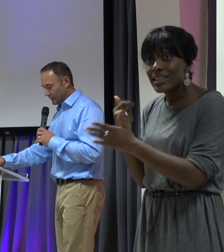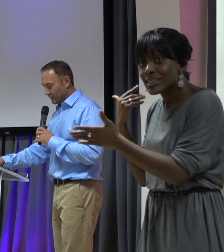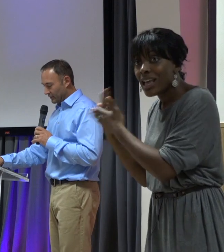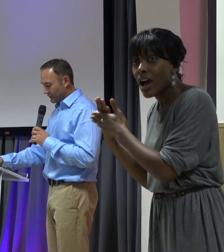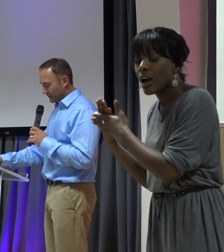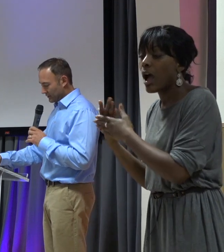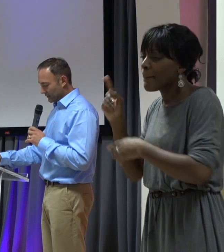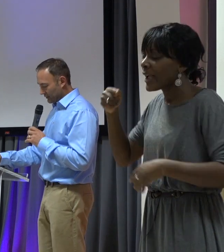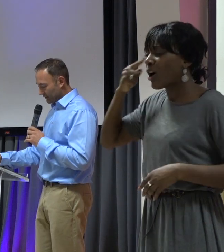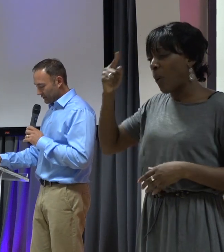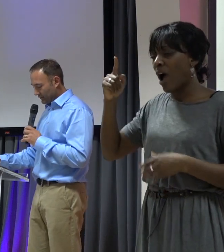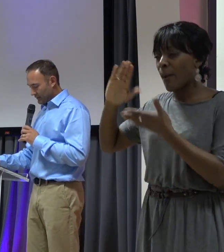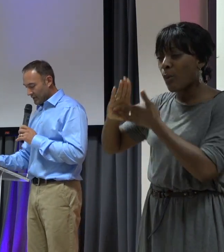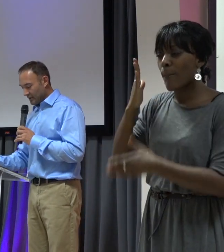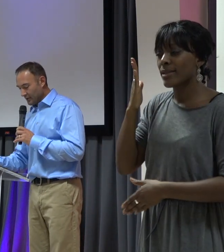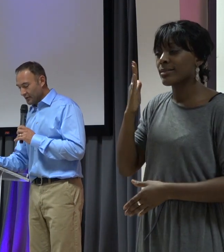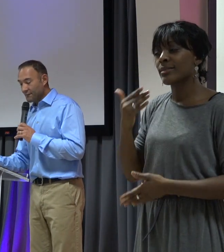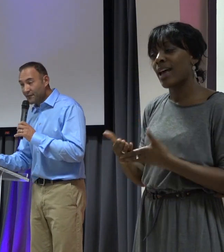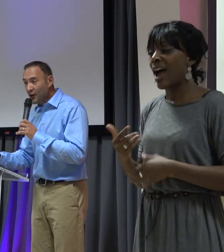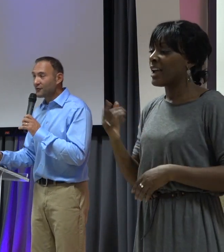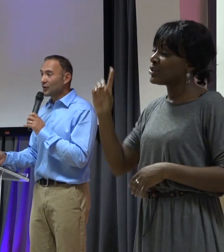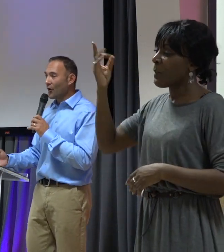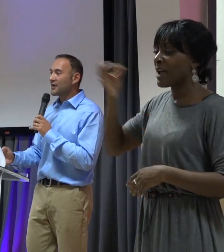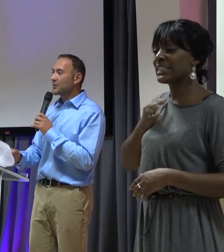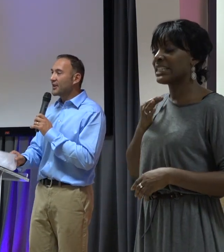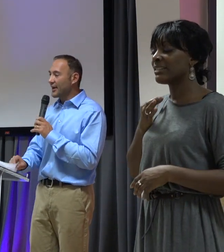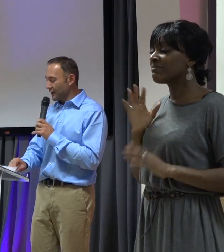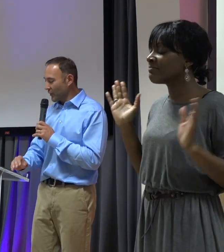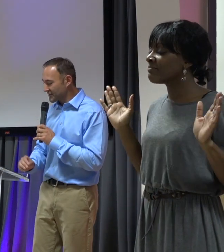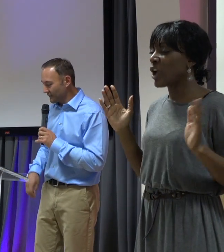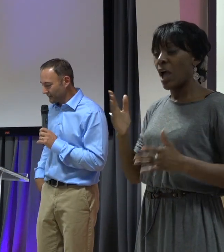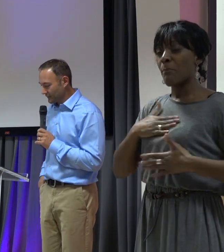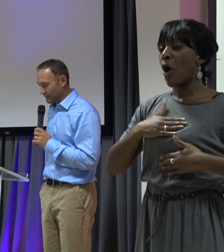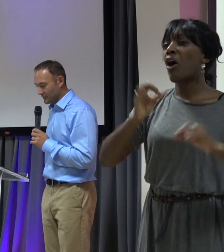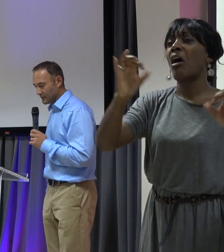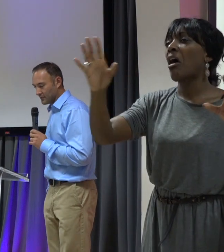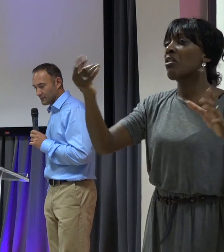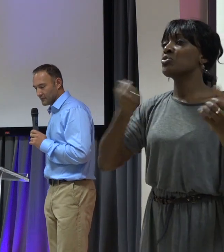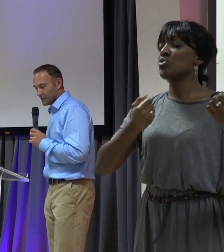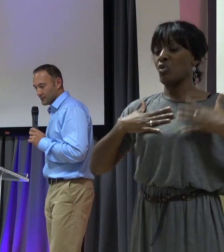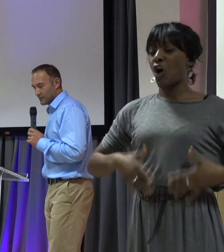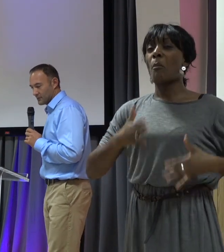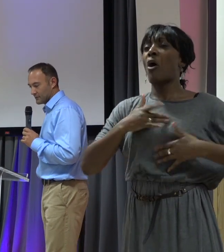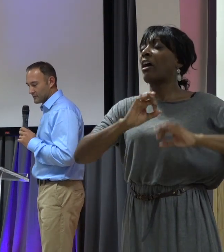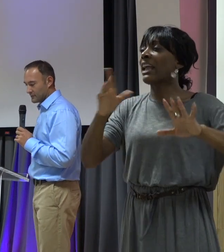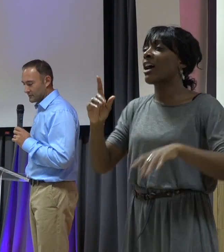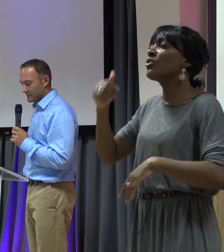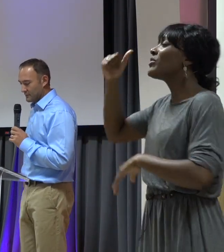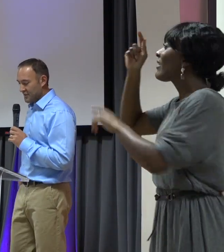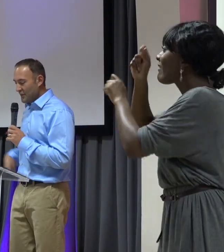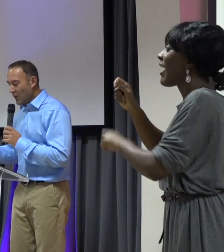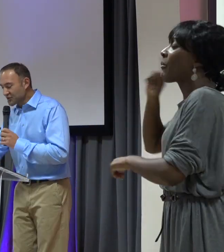sur cette promesse des versets d'aujourd'hui là. The fear of the Lord is the beginning of wisdom. La crainte de l'Éternel est le commencement de la